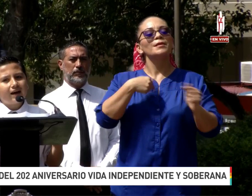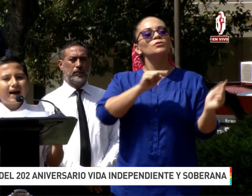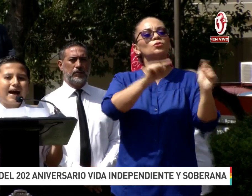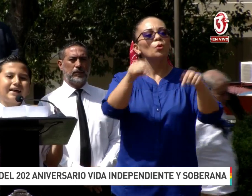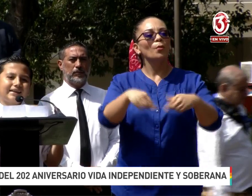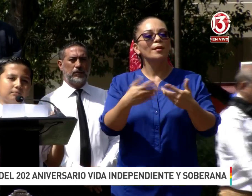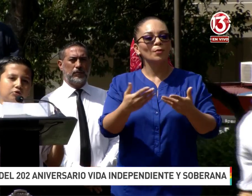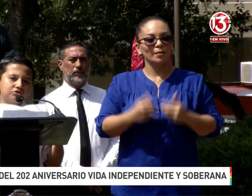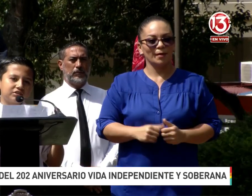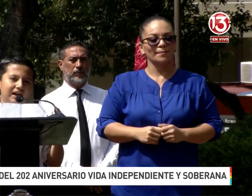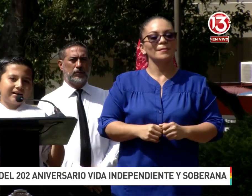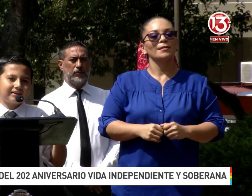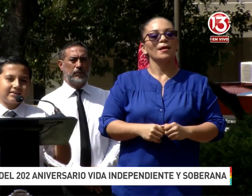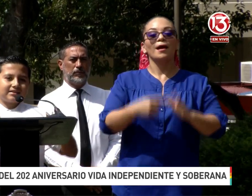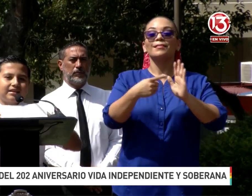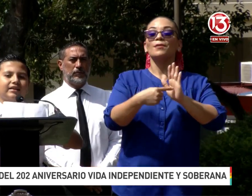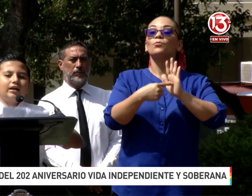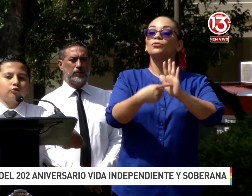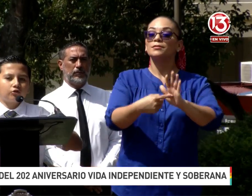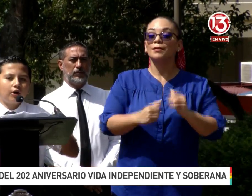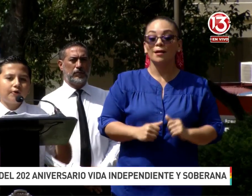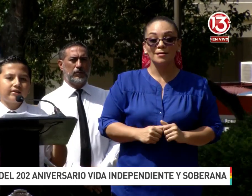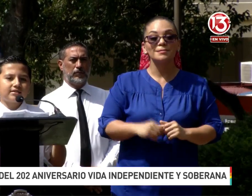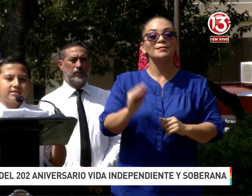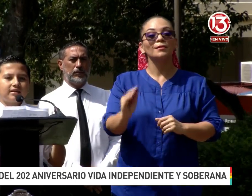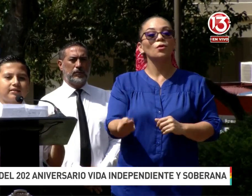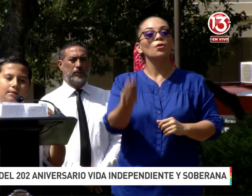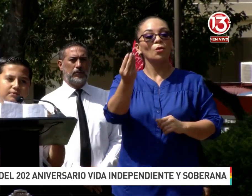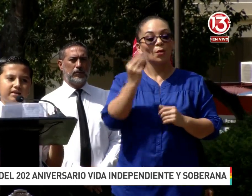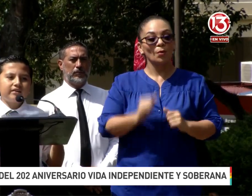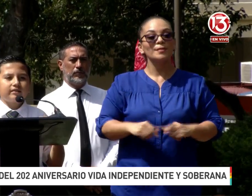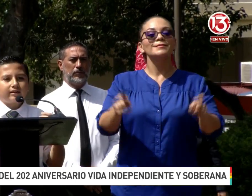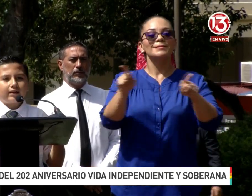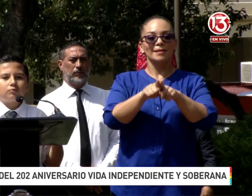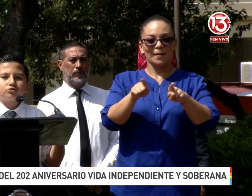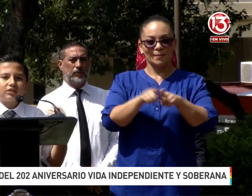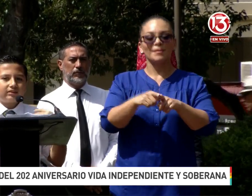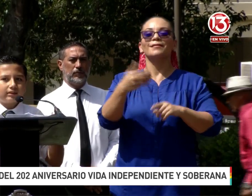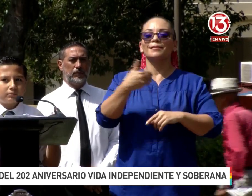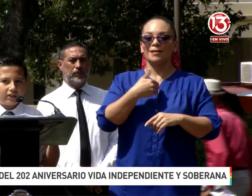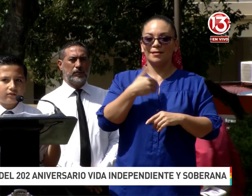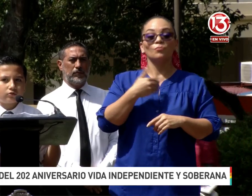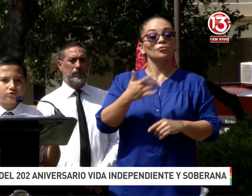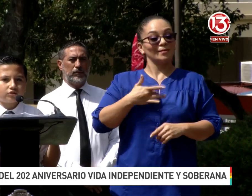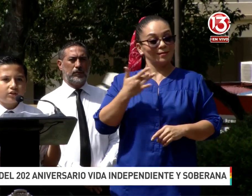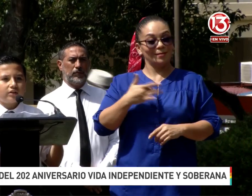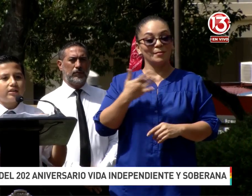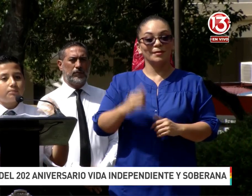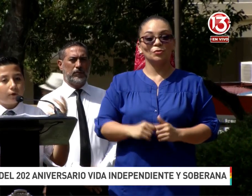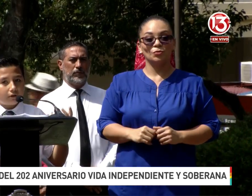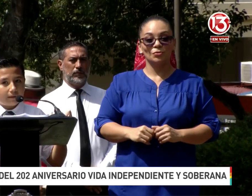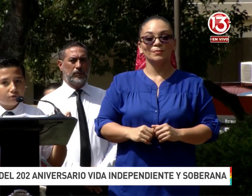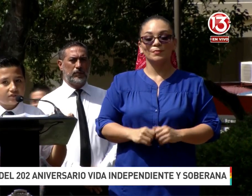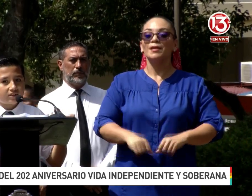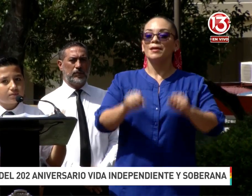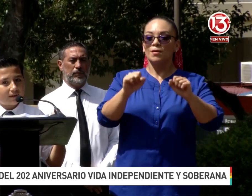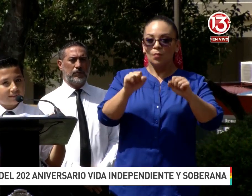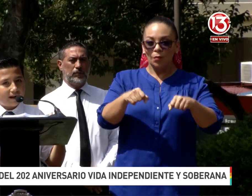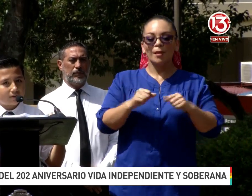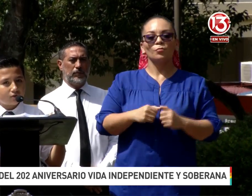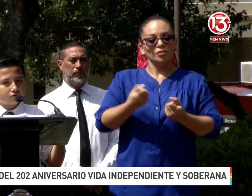también a demostrarles que los jóvenes también tenemos sentimientos y